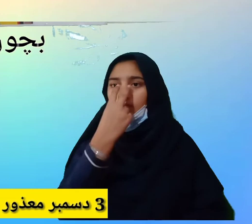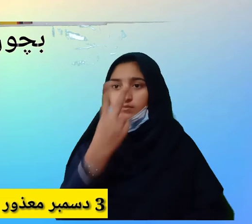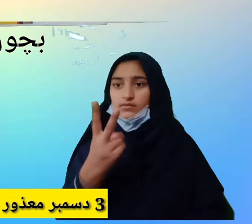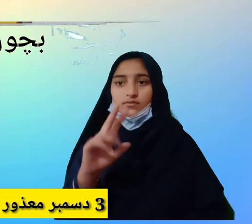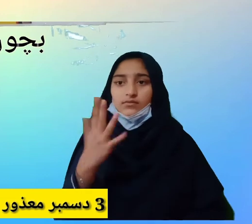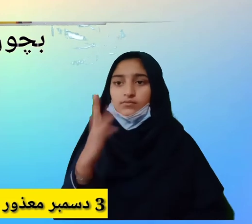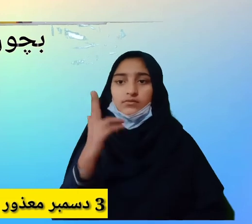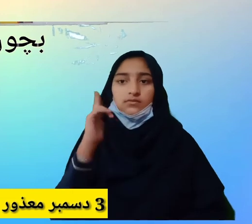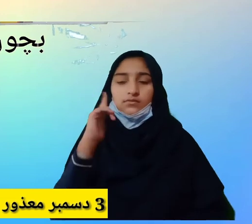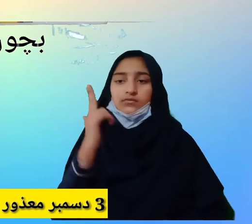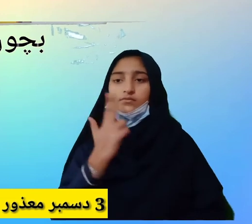माजूरों